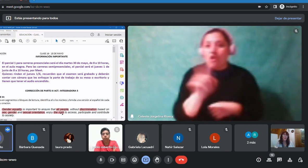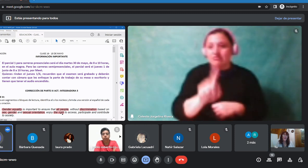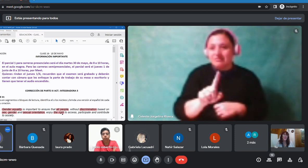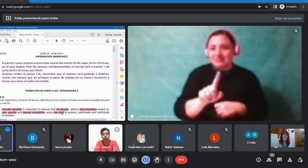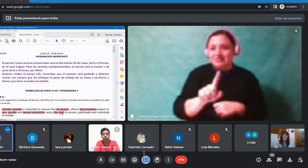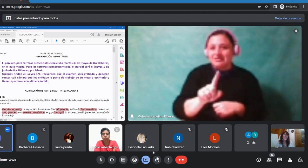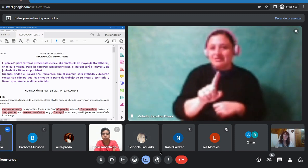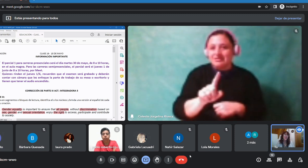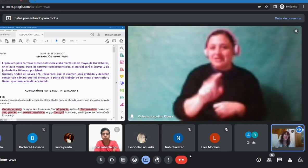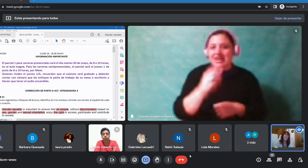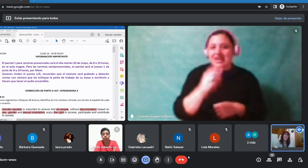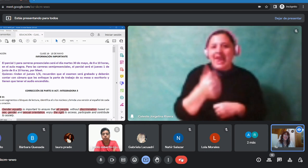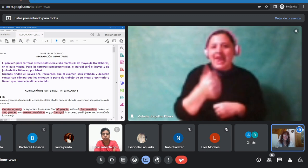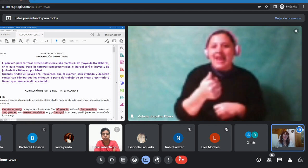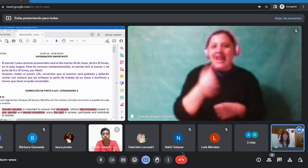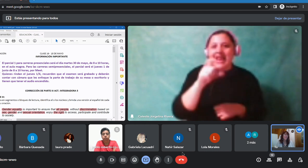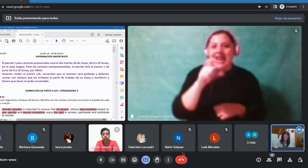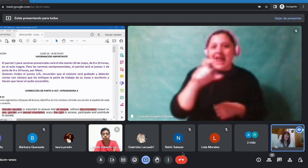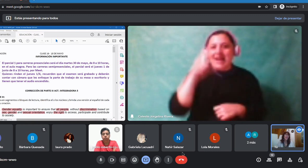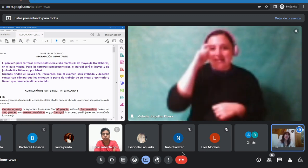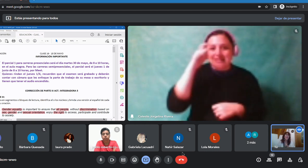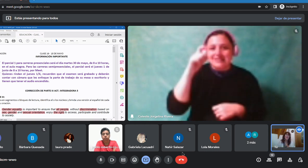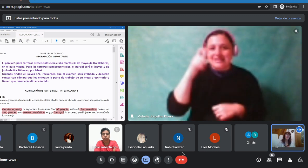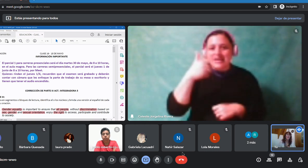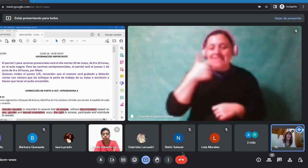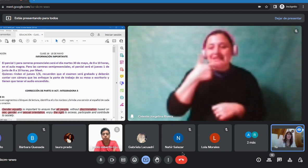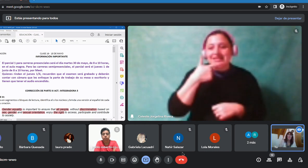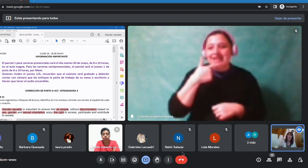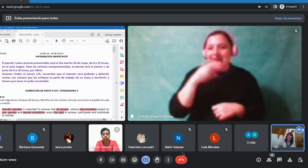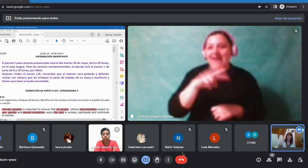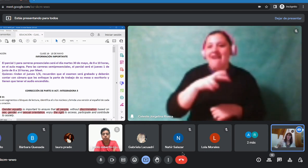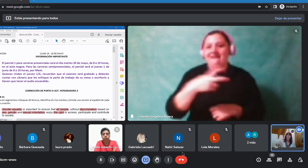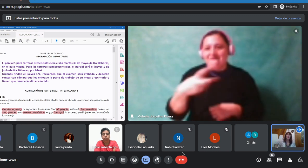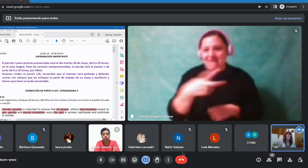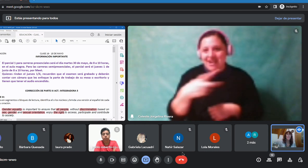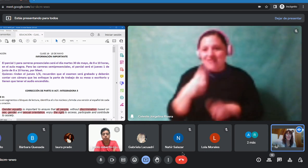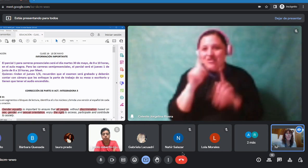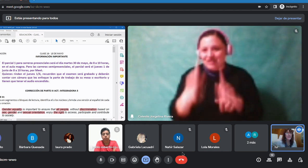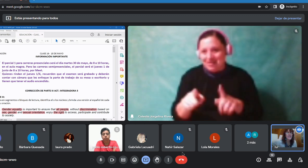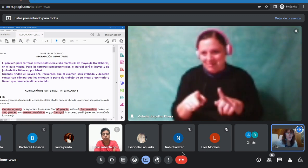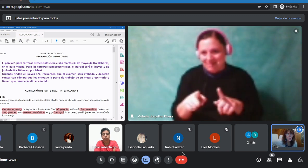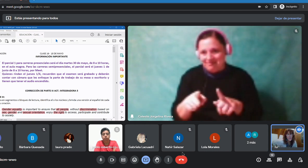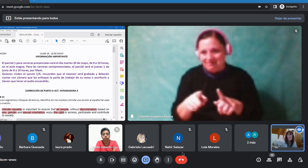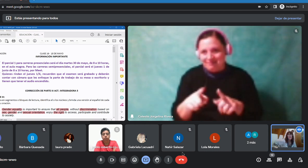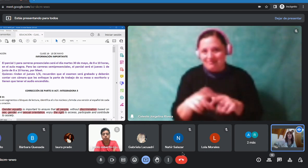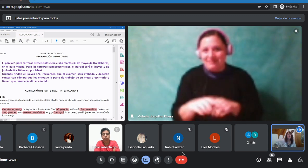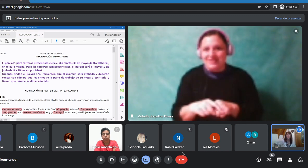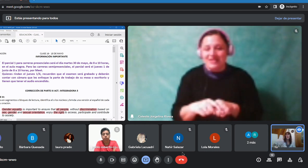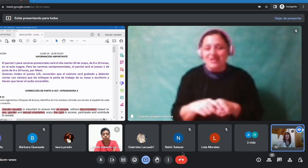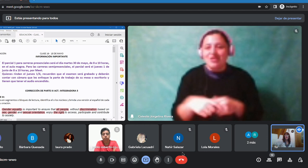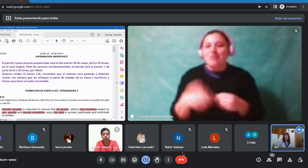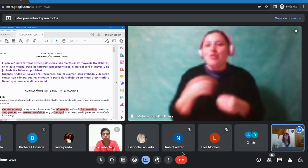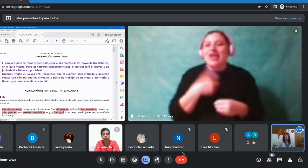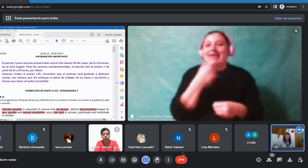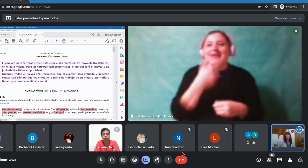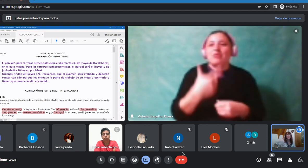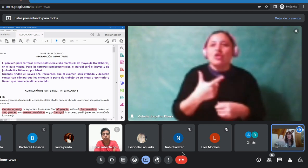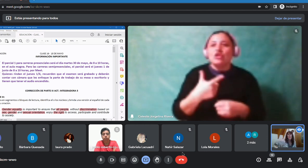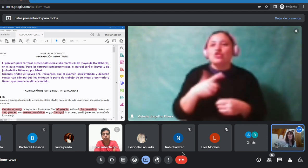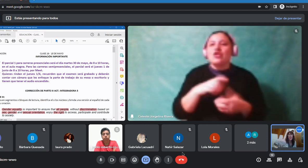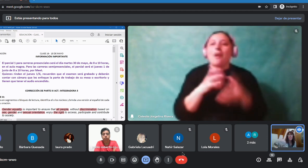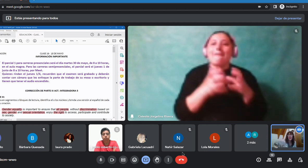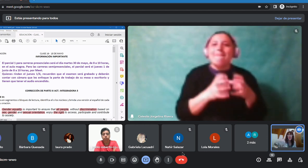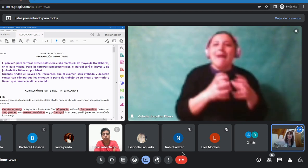Porque es el derecho a tres cosas. ¿Se acuerdan que decíamos de la misma clase? Yo puedo decir papas, cebolla y zanahoria, pero no puedo